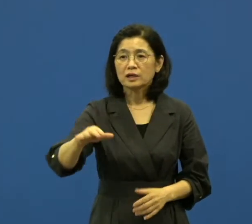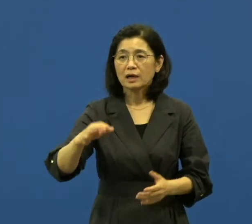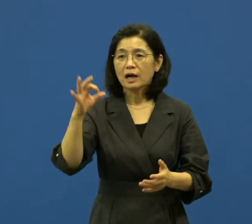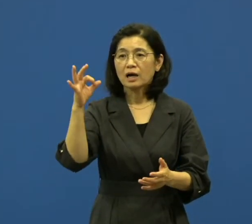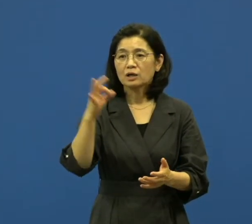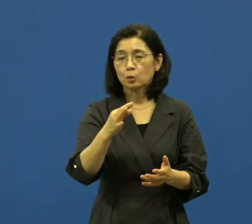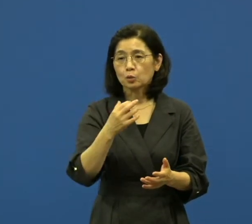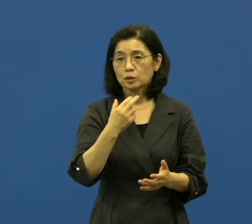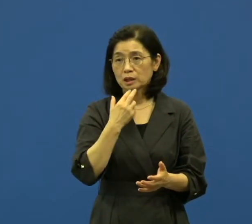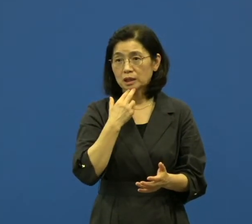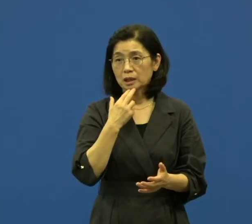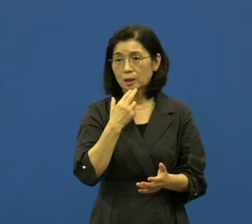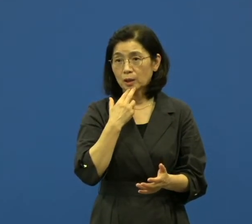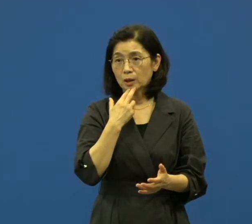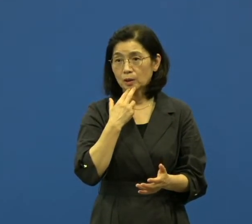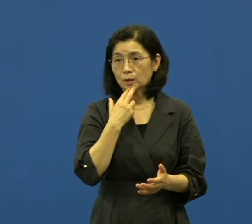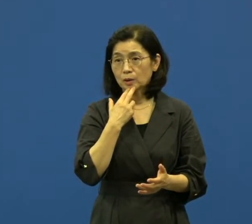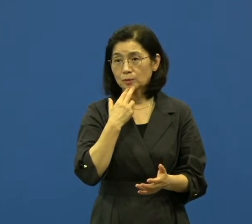믿음이 있으면 충분합니다.